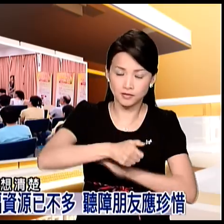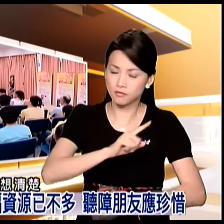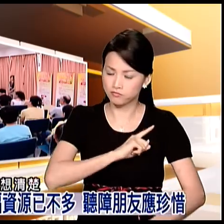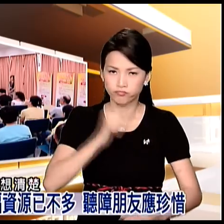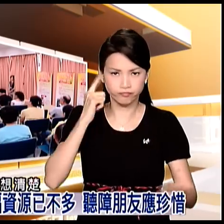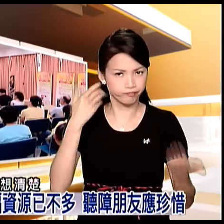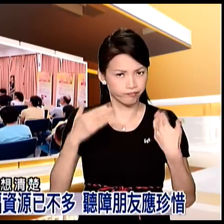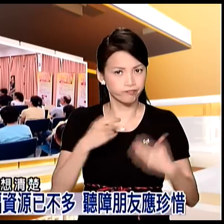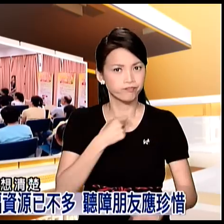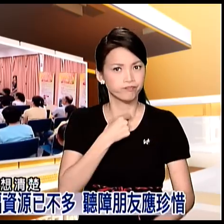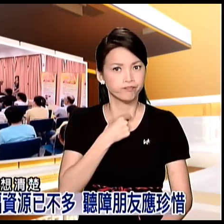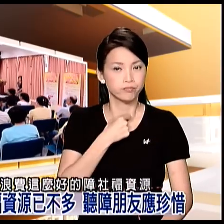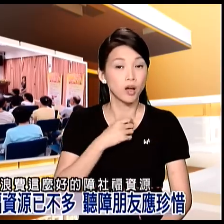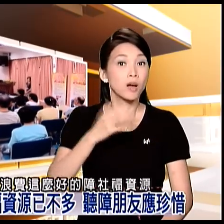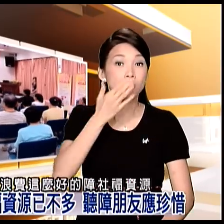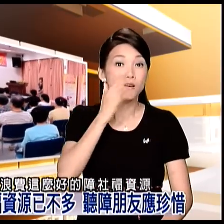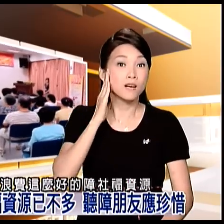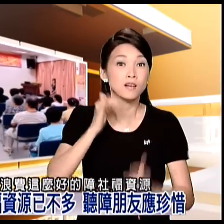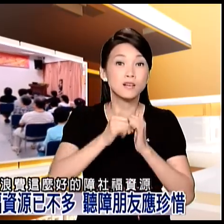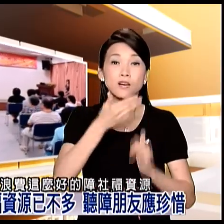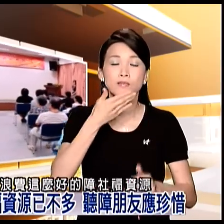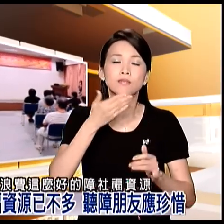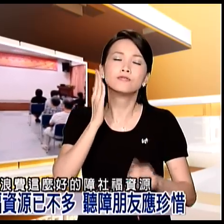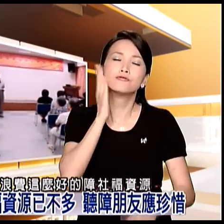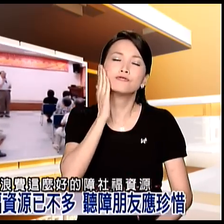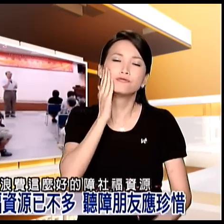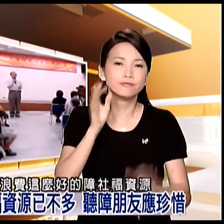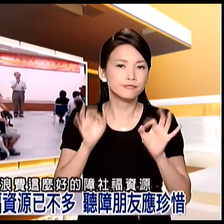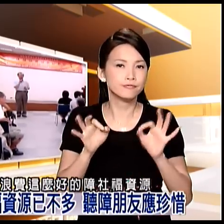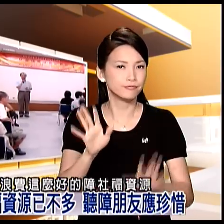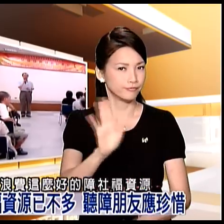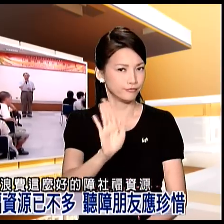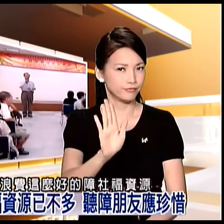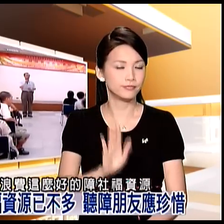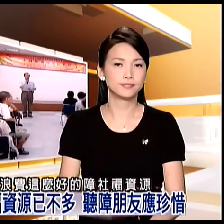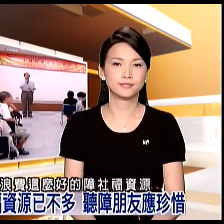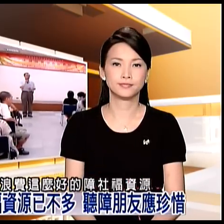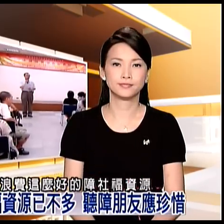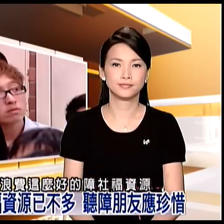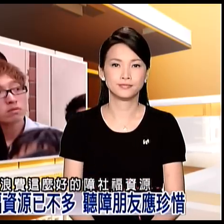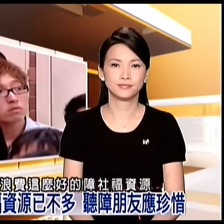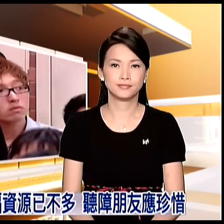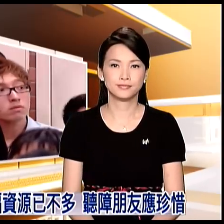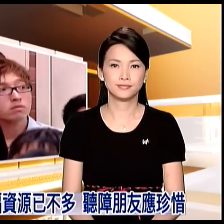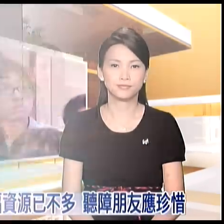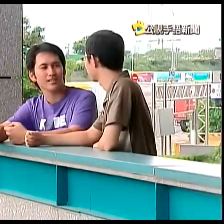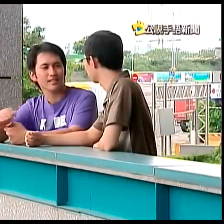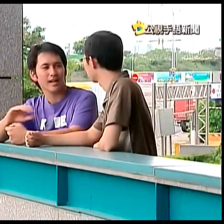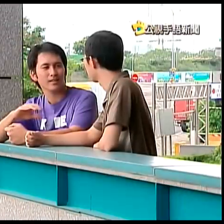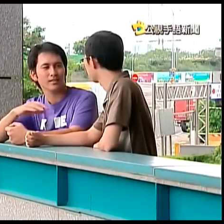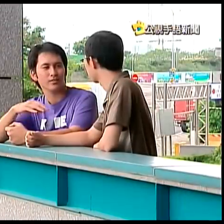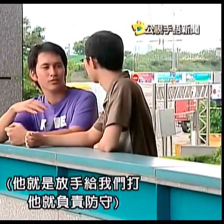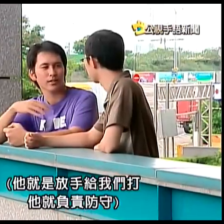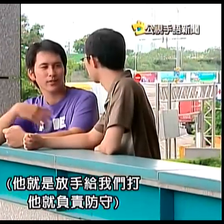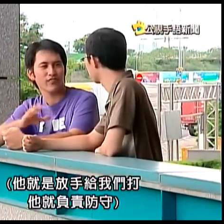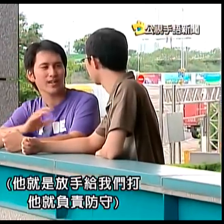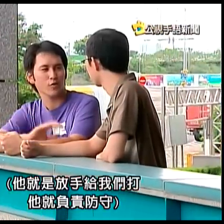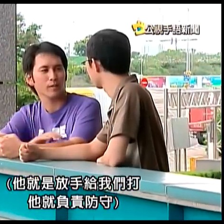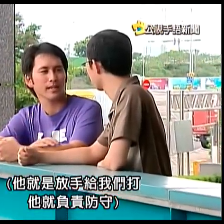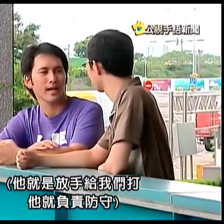够想清楚，不要浪费这么好的听障社服资源。 跟他各个都可以办给我们打，他